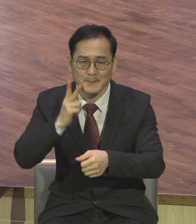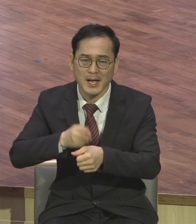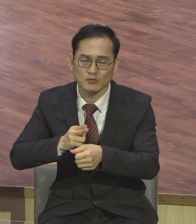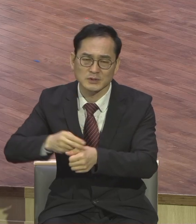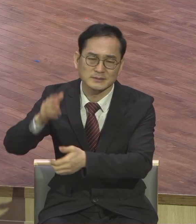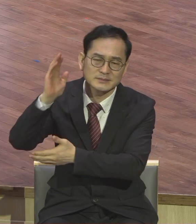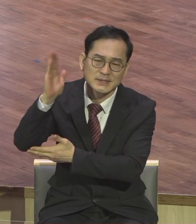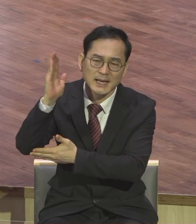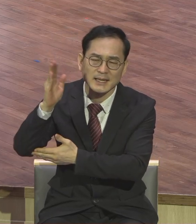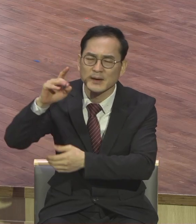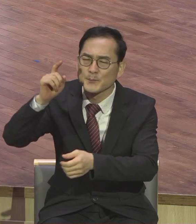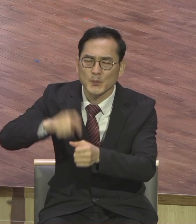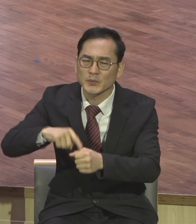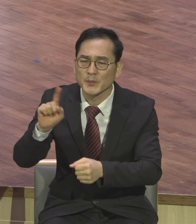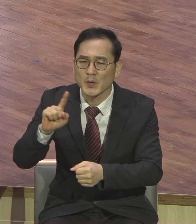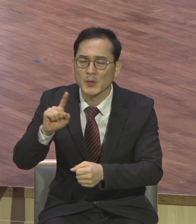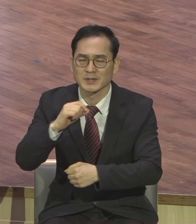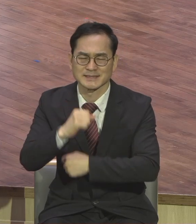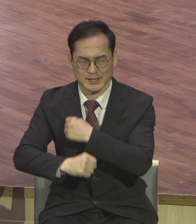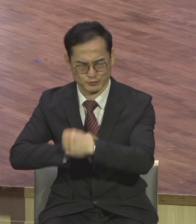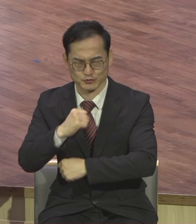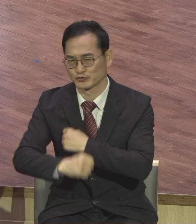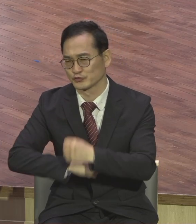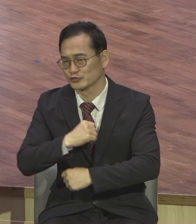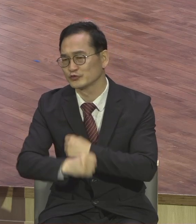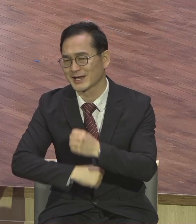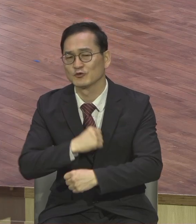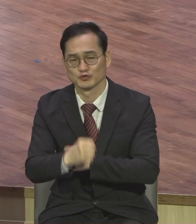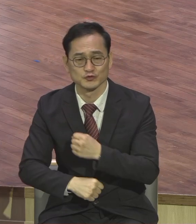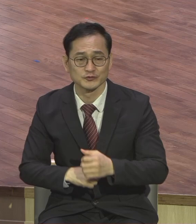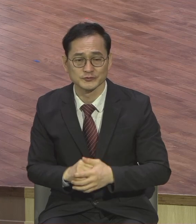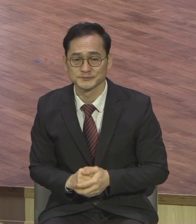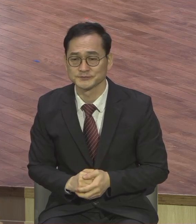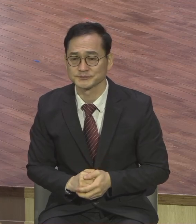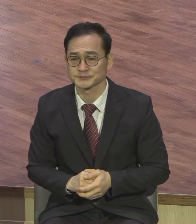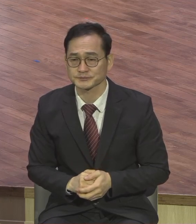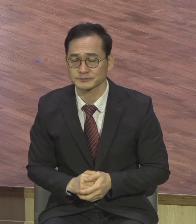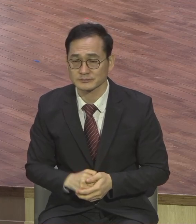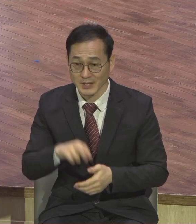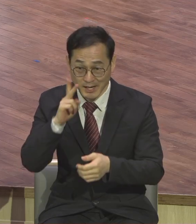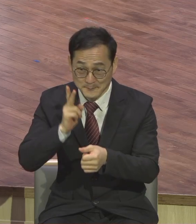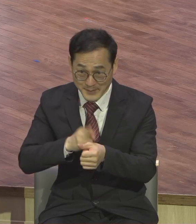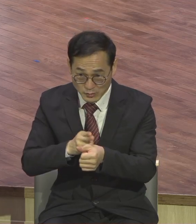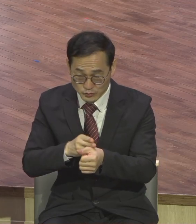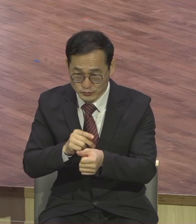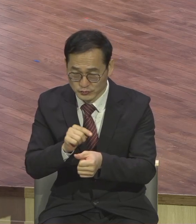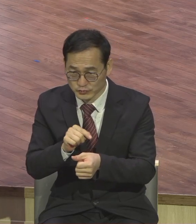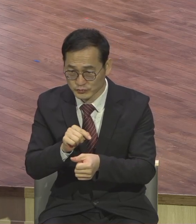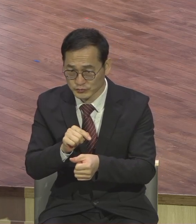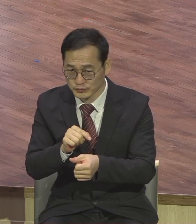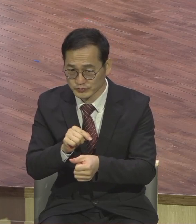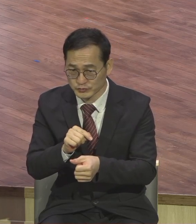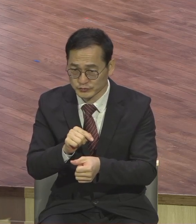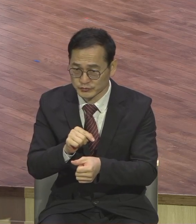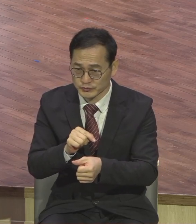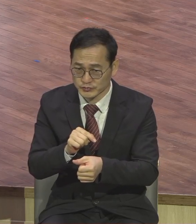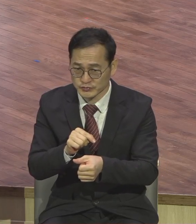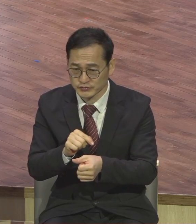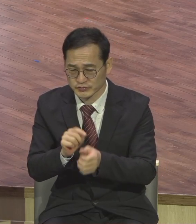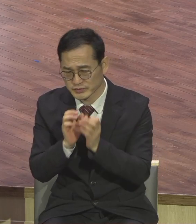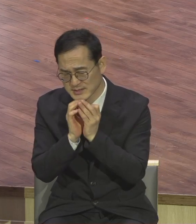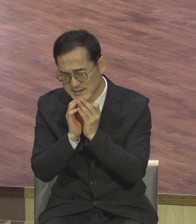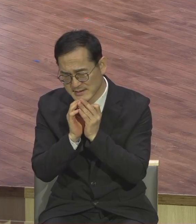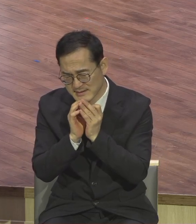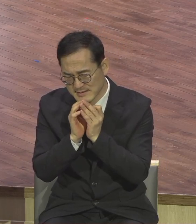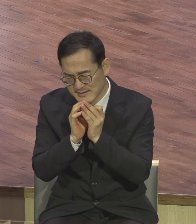메시지의 핵심도 자유예요. 자유. 바울이 그렇게 간절하게 지금 외치는